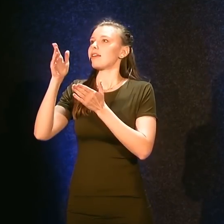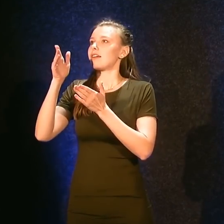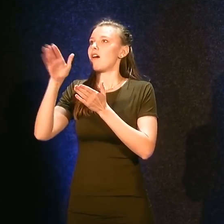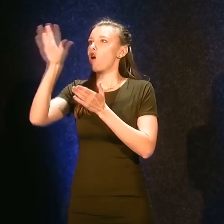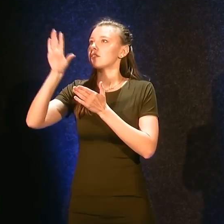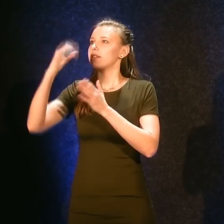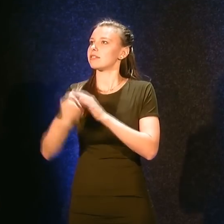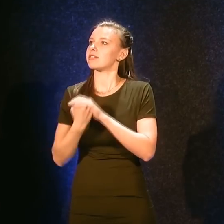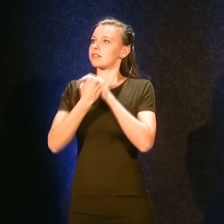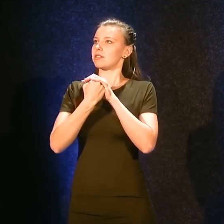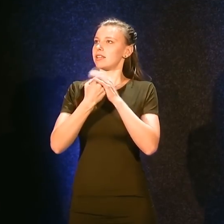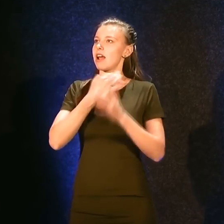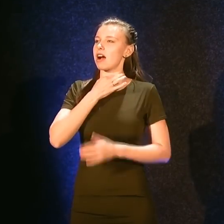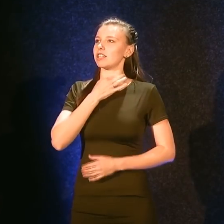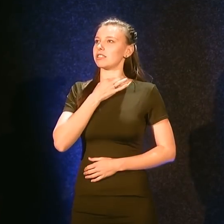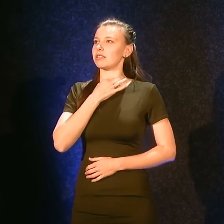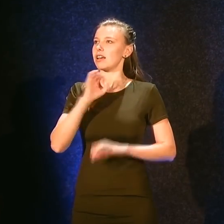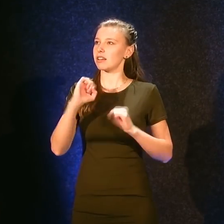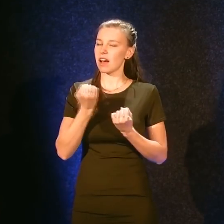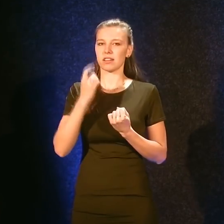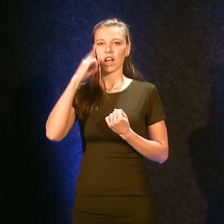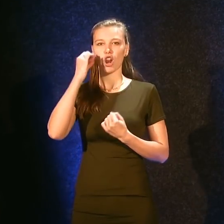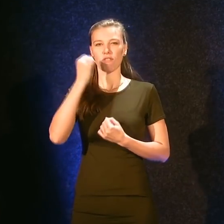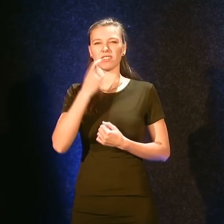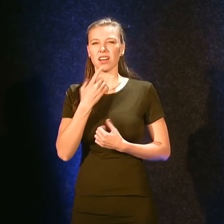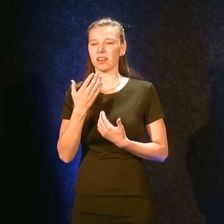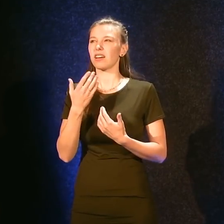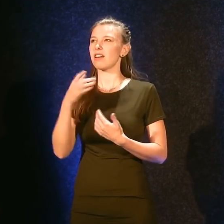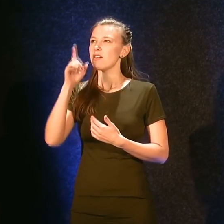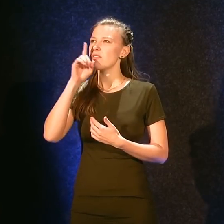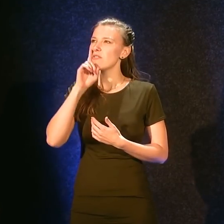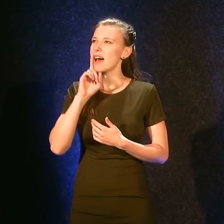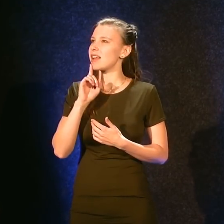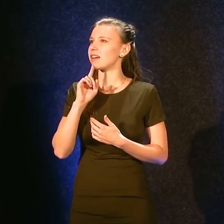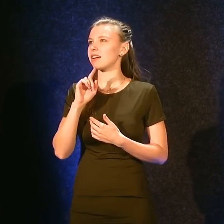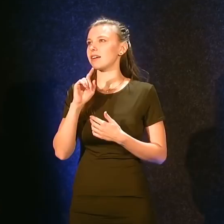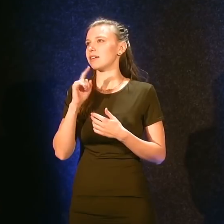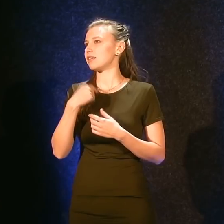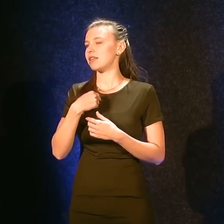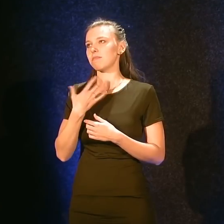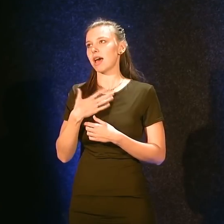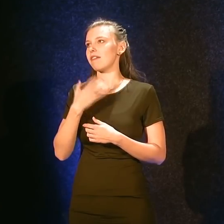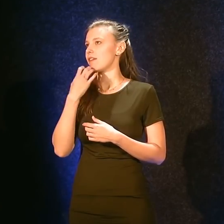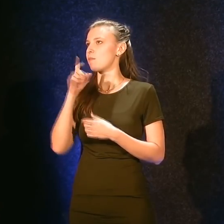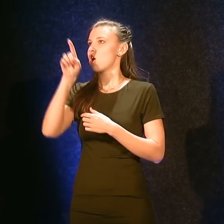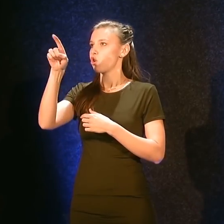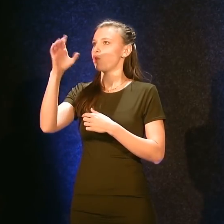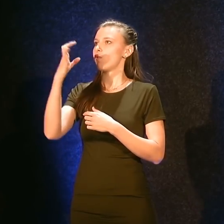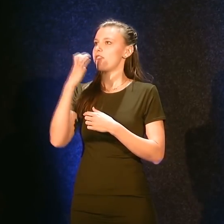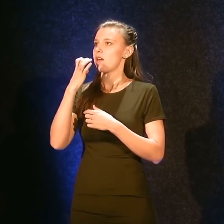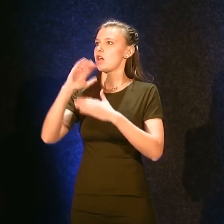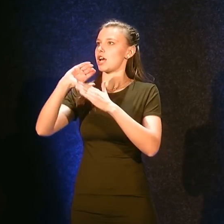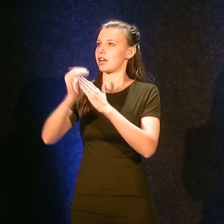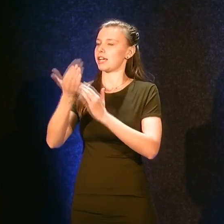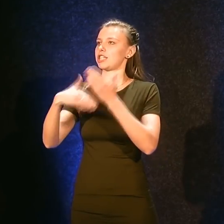angst. En hij kon het in geloof zeggen. Vader, niet mijn wil, maar uw wil geschieden.